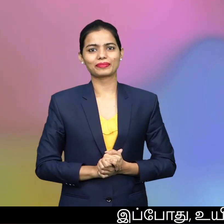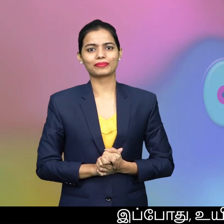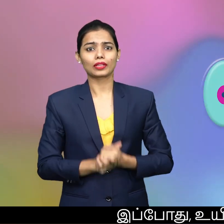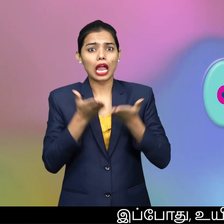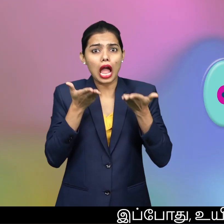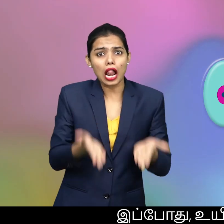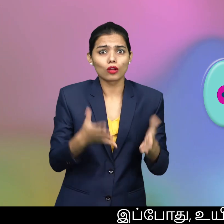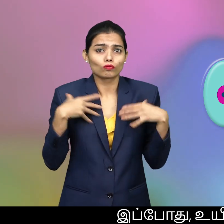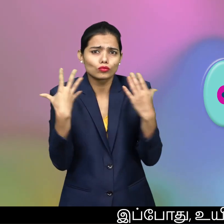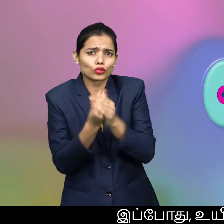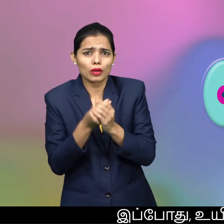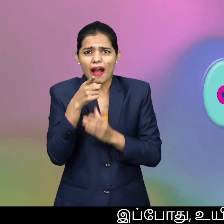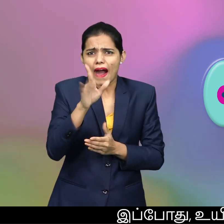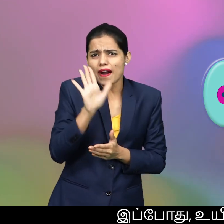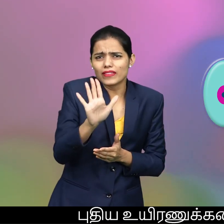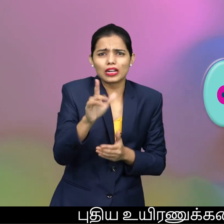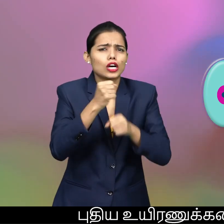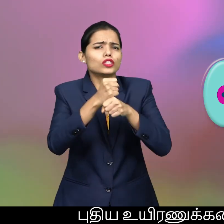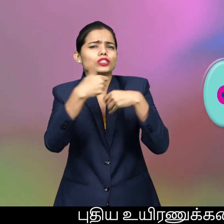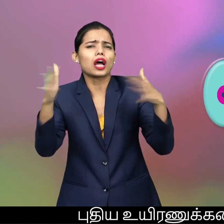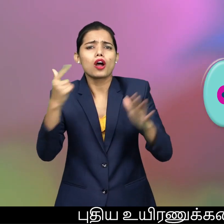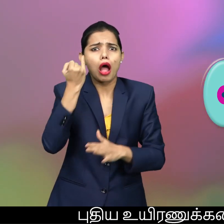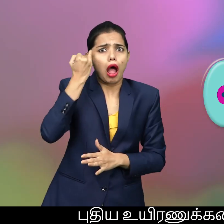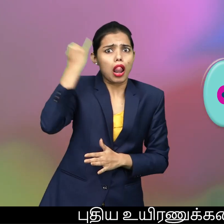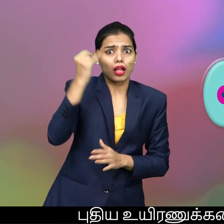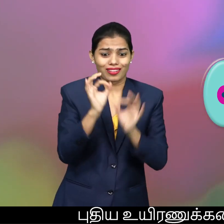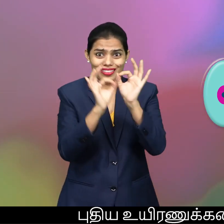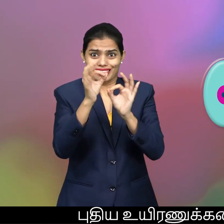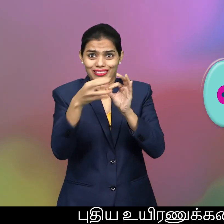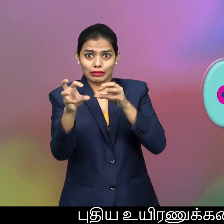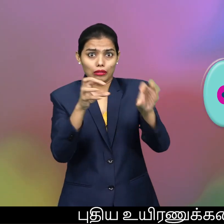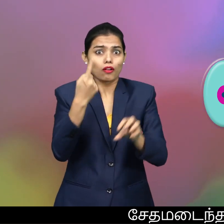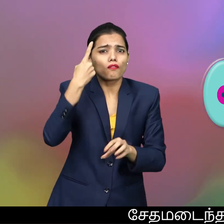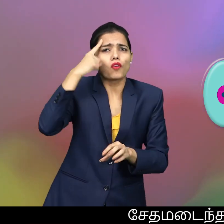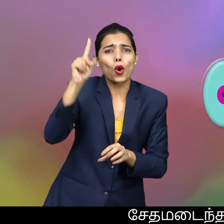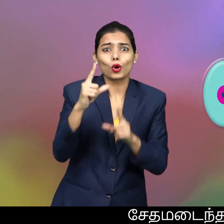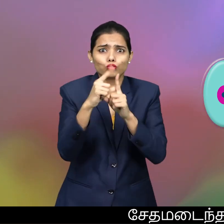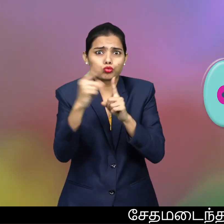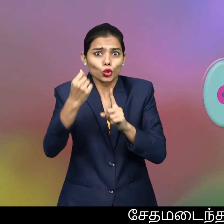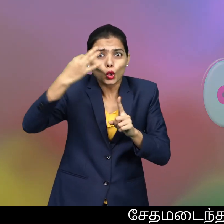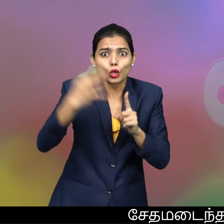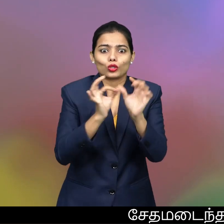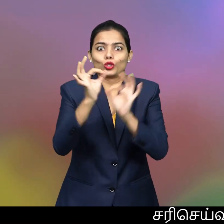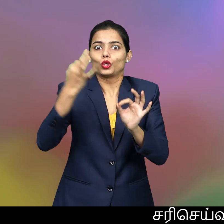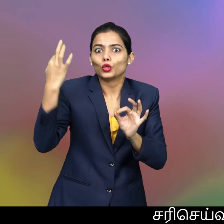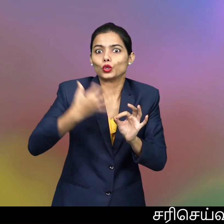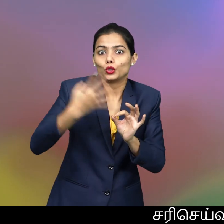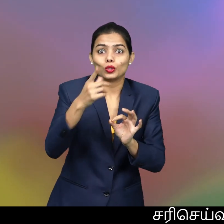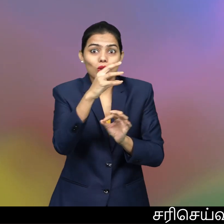இப்போது உயிரணு பிரிவு என்பது புதிய உயிரணுக்களை உருவாக்குவதற்கும் சேதமடைந்த உயிரணுக்களை சரி செய்வதற்கும்